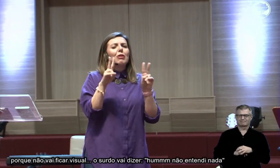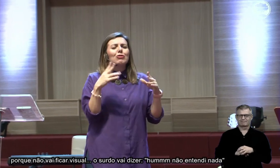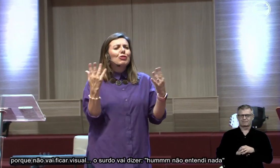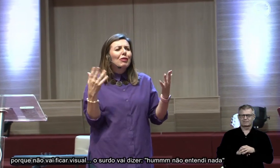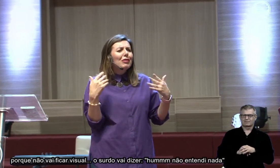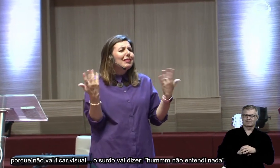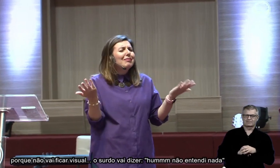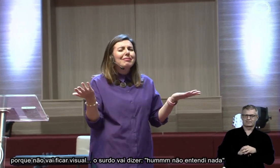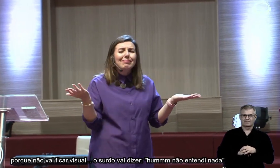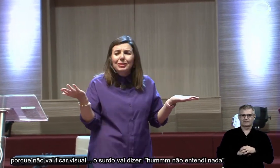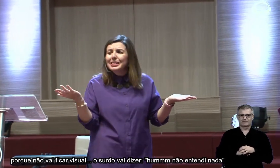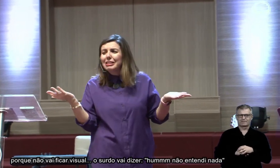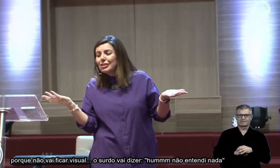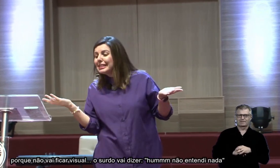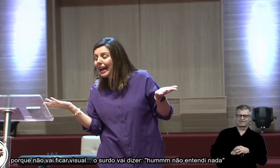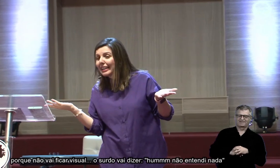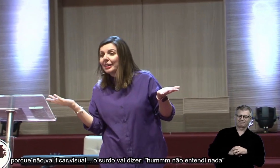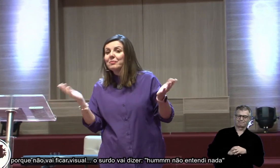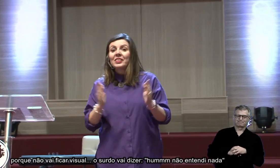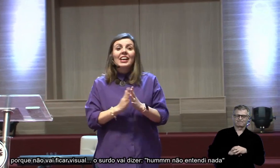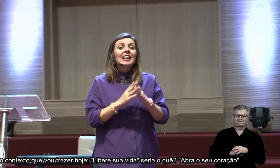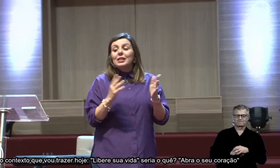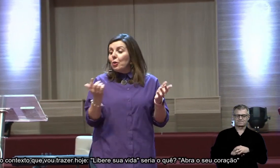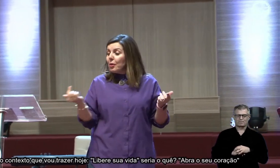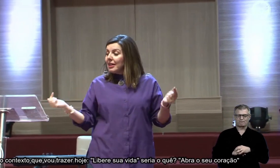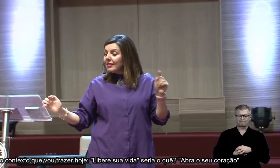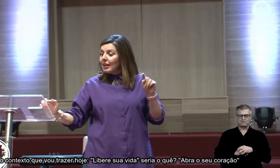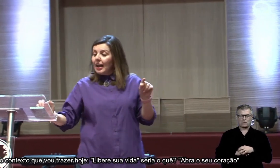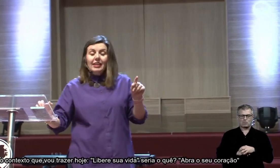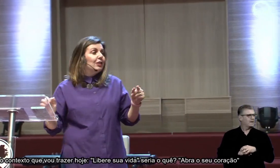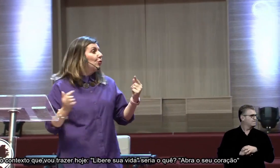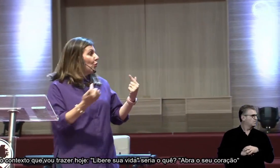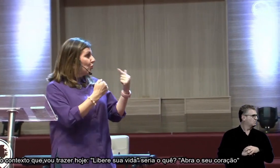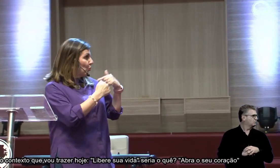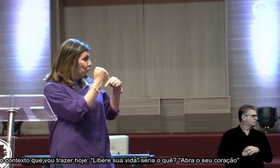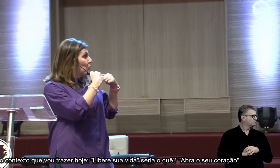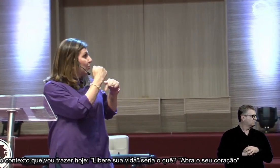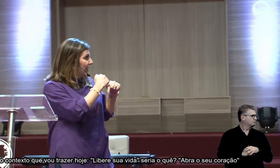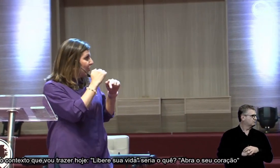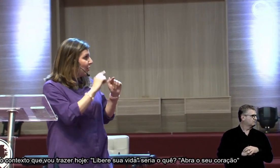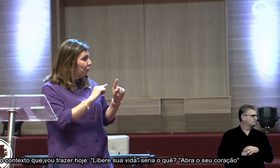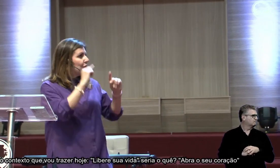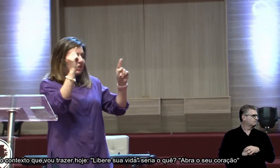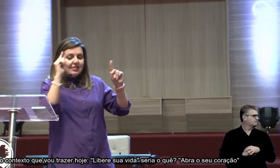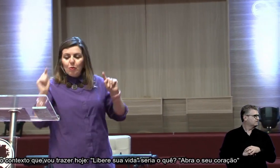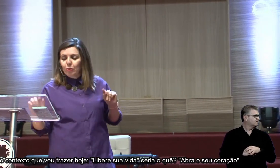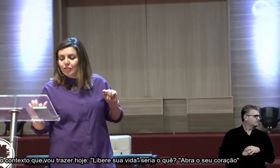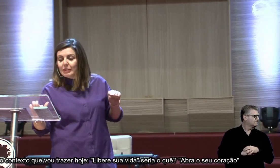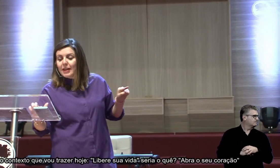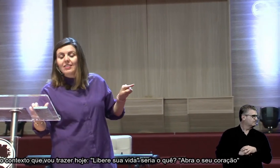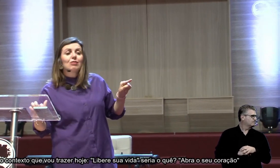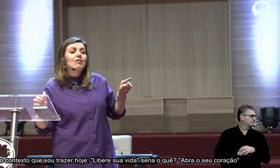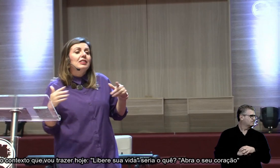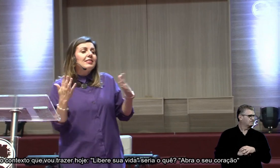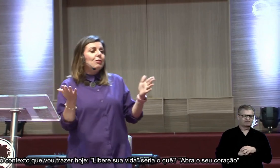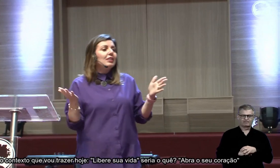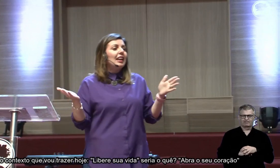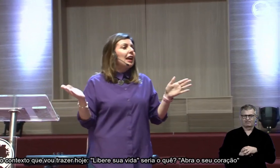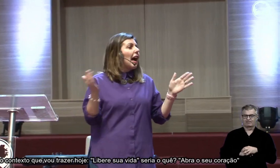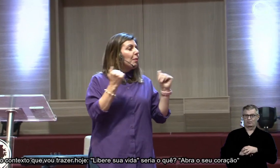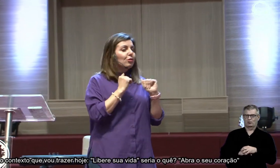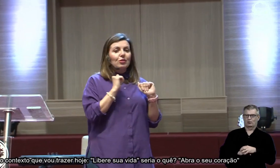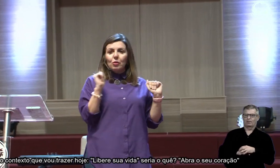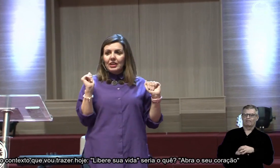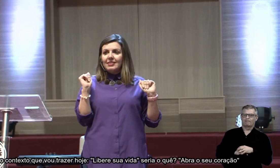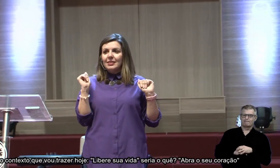ficar visual. surdo vai fazer, não entendi nada. Então, aqui no contexto que eu vou trazer hoje, libere sua vida, seria